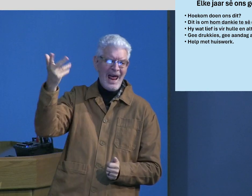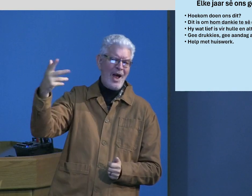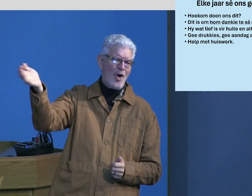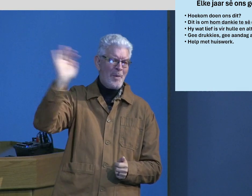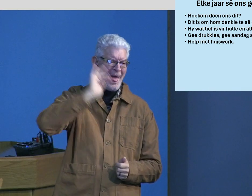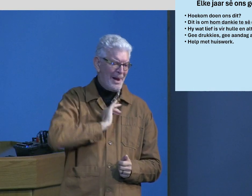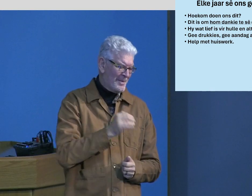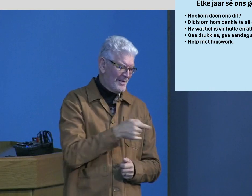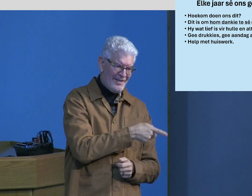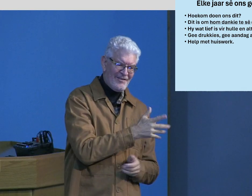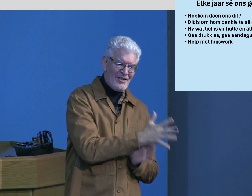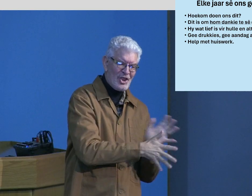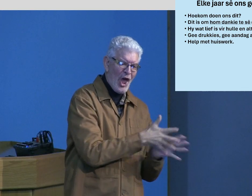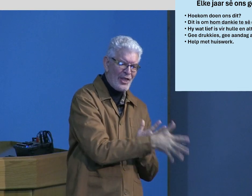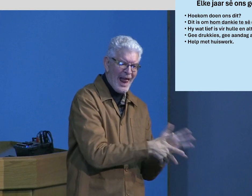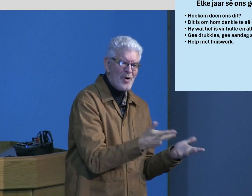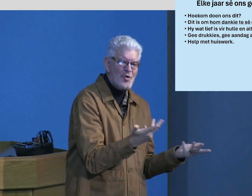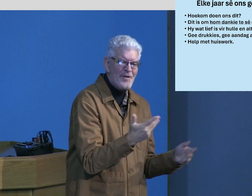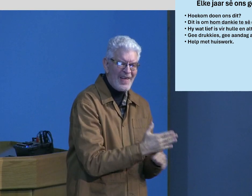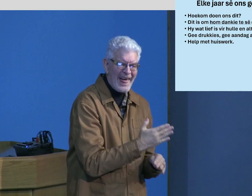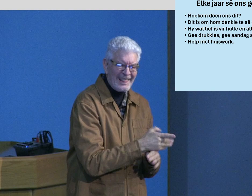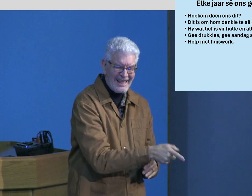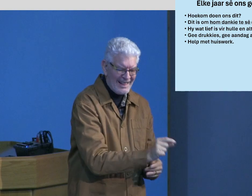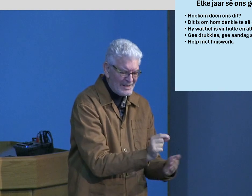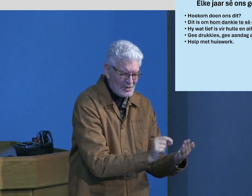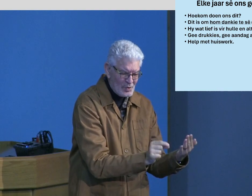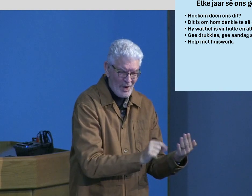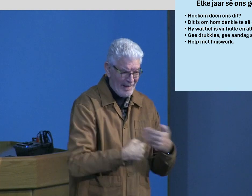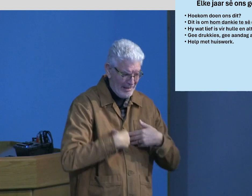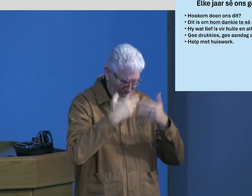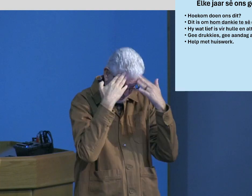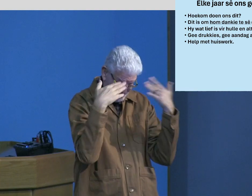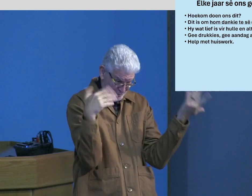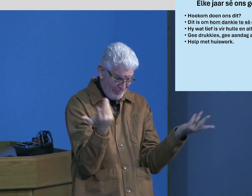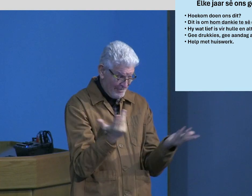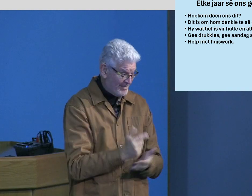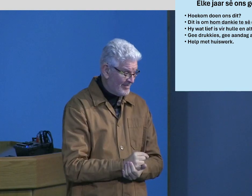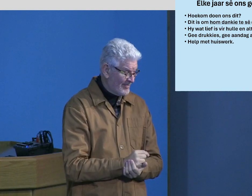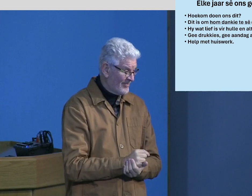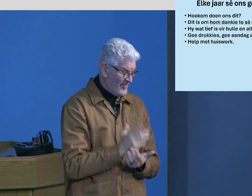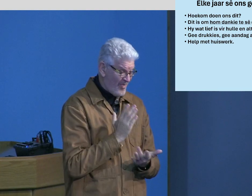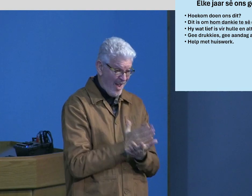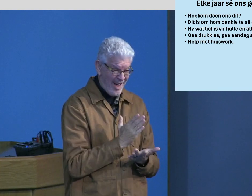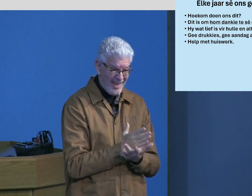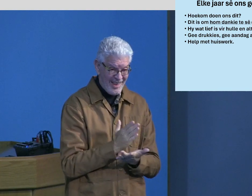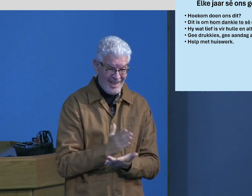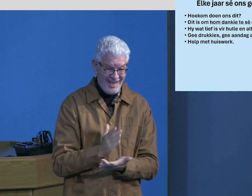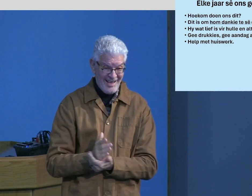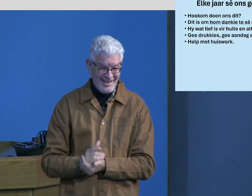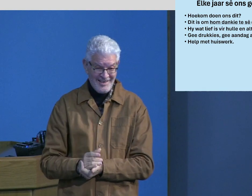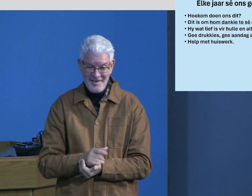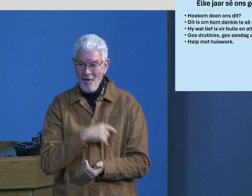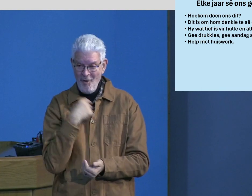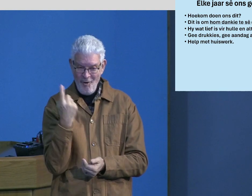So kort roep jy vir hulp en dan moet hierdie persoon kom en vir die kind help en dis tydkeer weer die volwasse nie altyd self ook